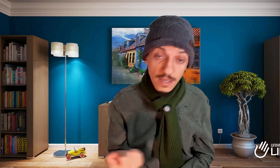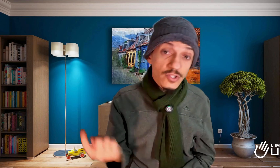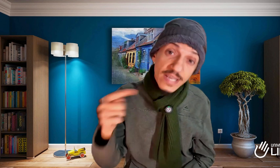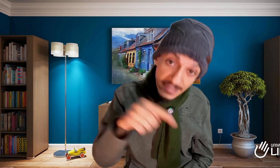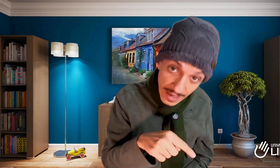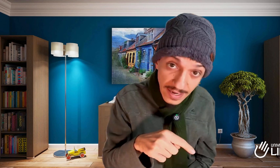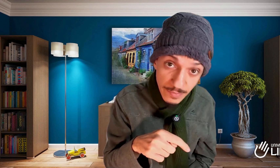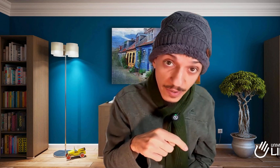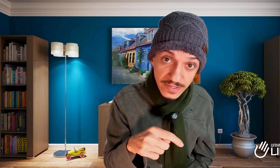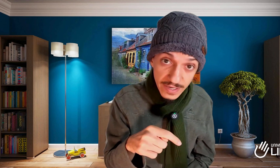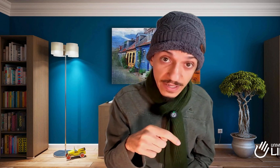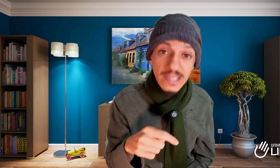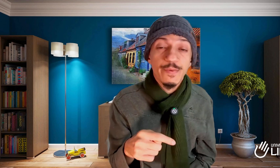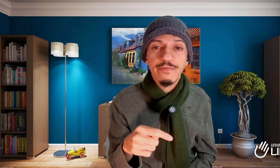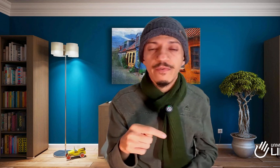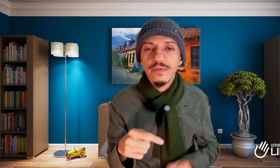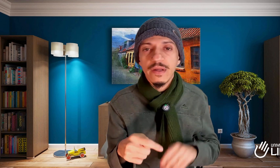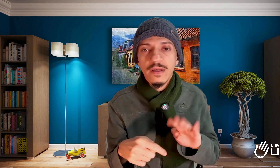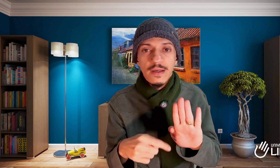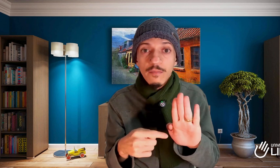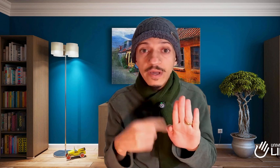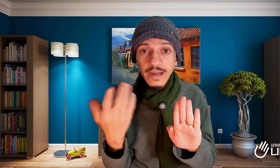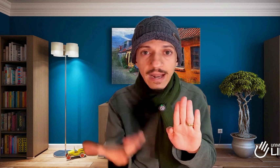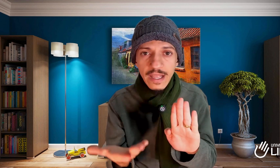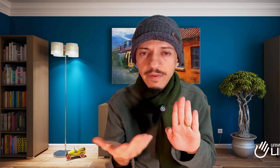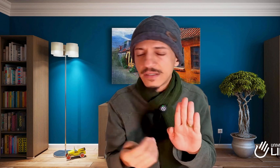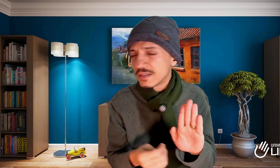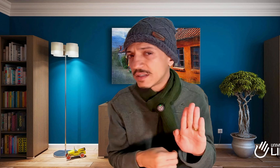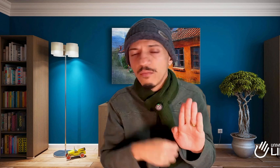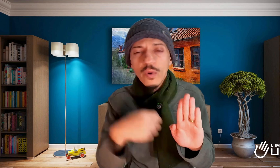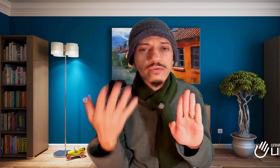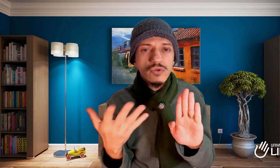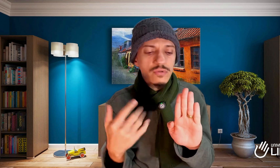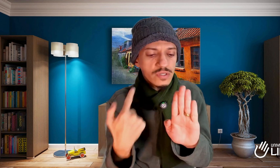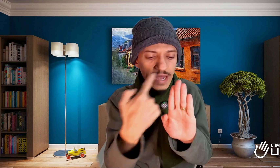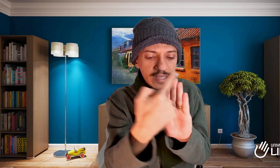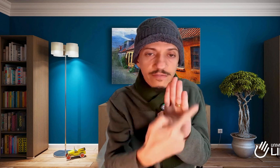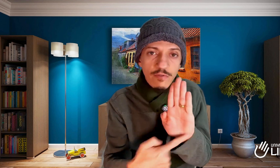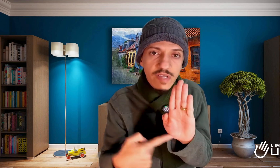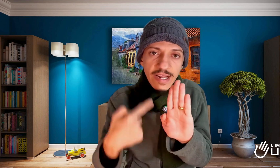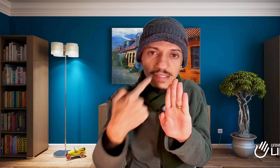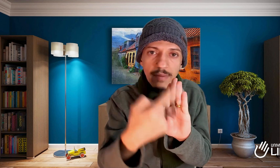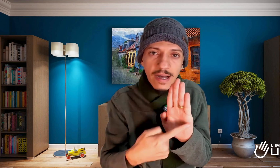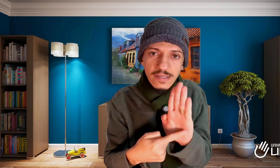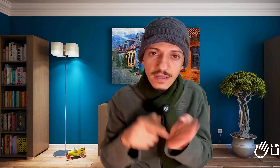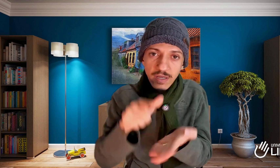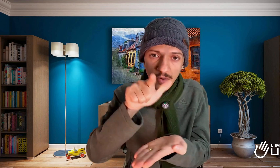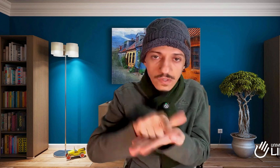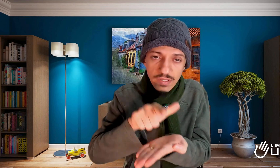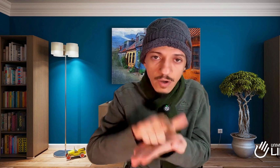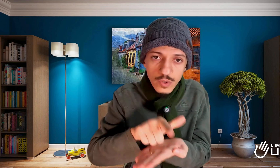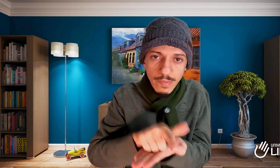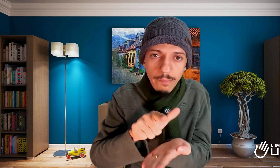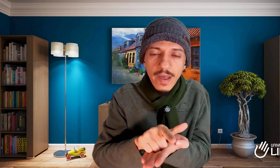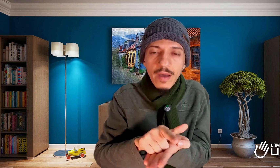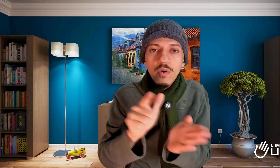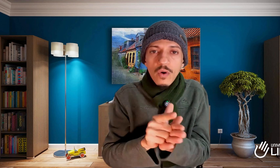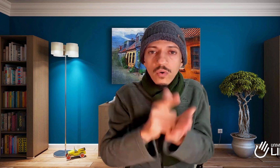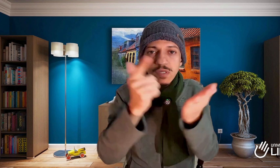que essa análise pode ser ainda mais profunda, porque na Libras existem muitos outros sinais que vão usar essa base. O sinal de papel, o sinal